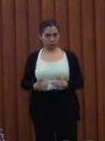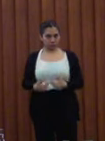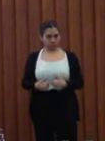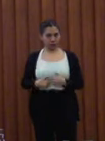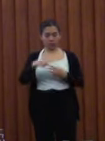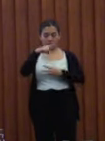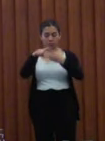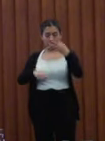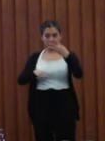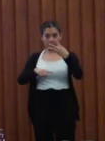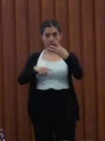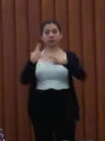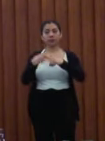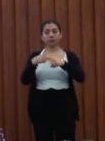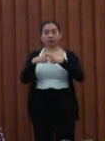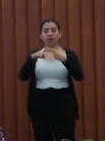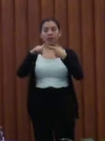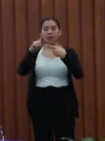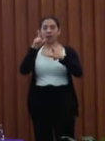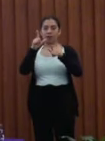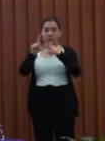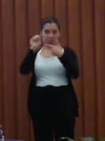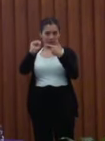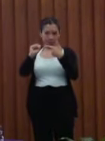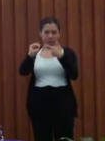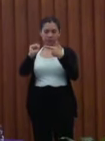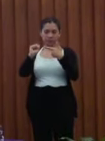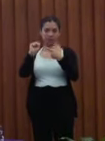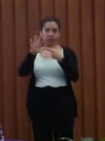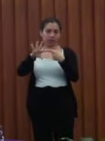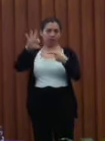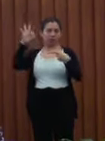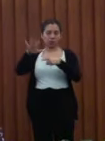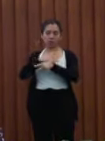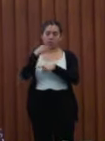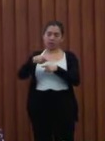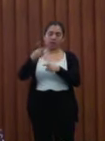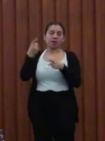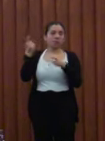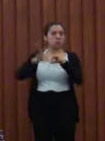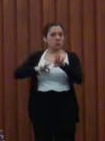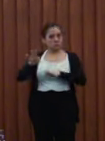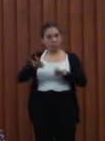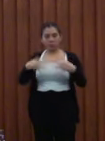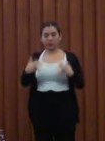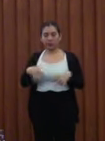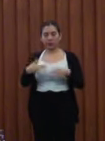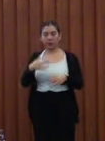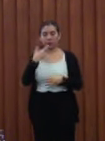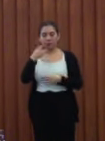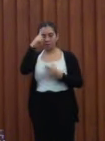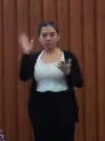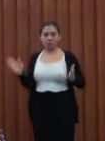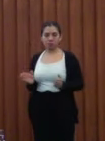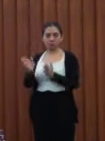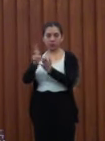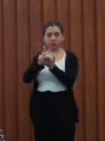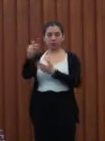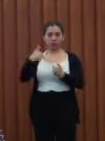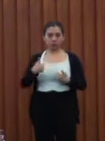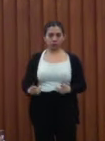entre esas tres organizaciones está Letra S, que fue seleccionada debido a su gran labor y extensa labor en defensa de los derechos de la comunidad